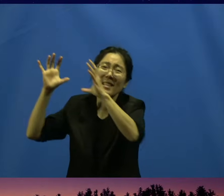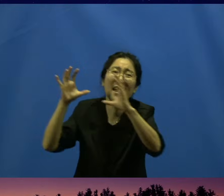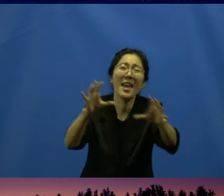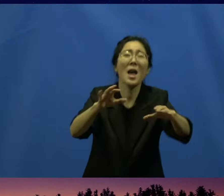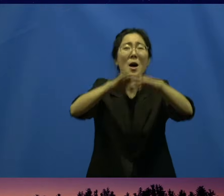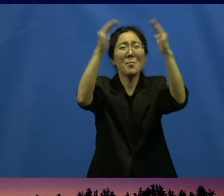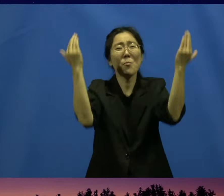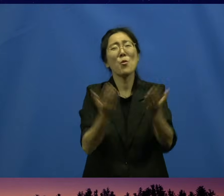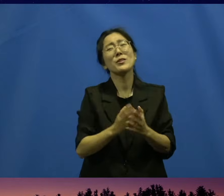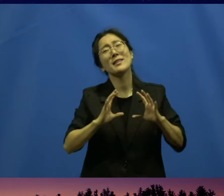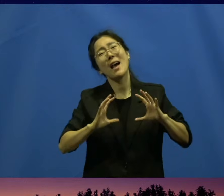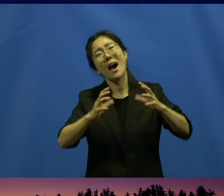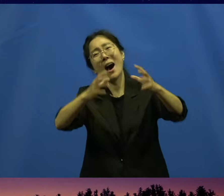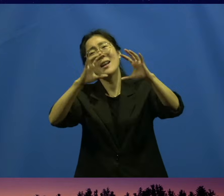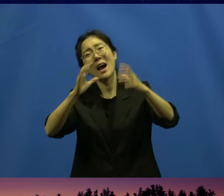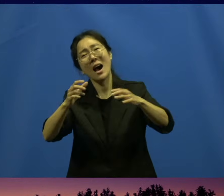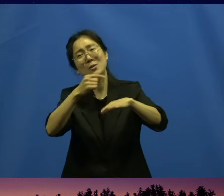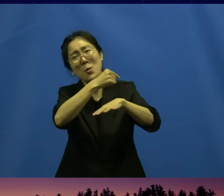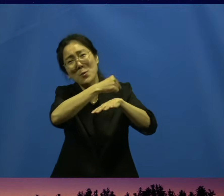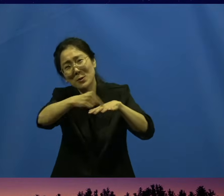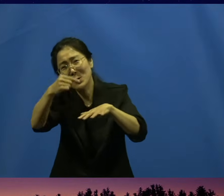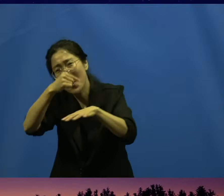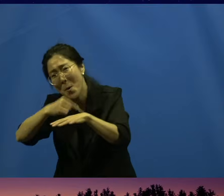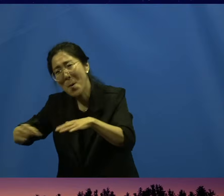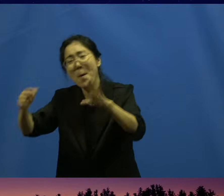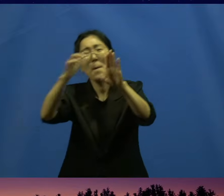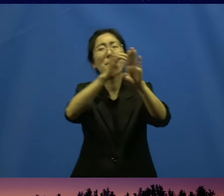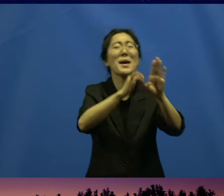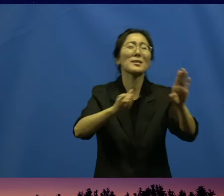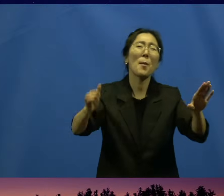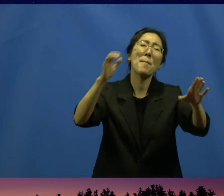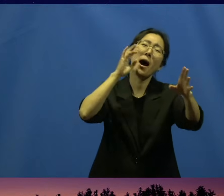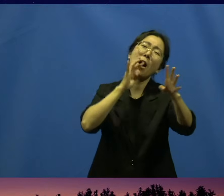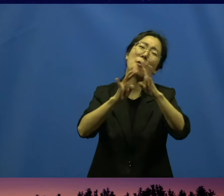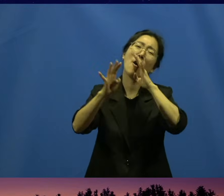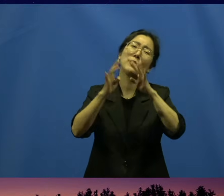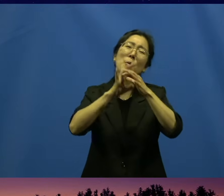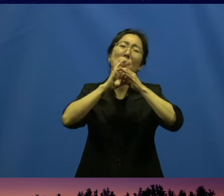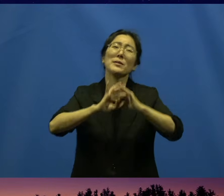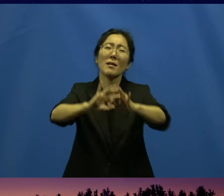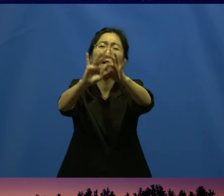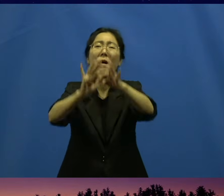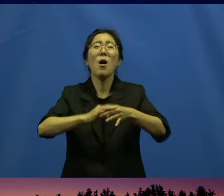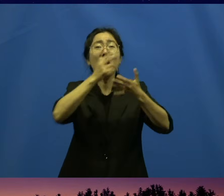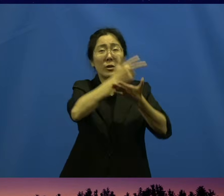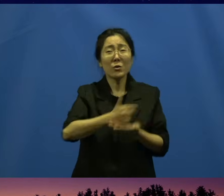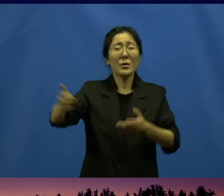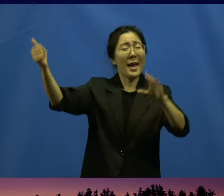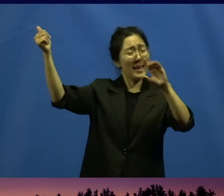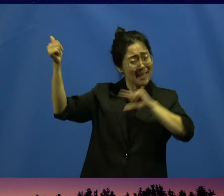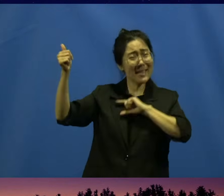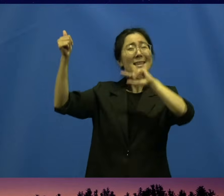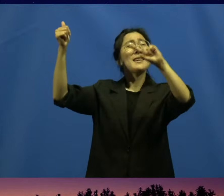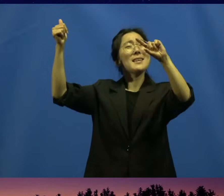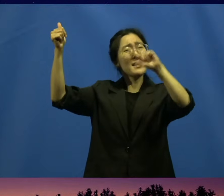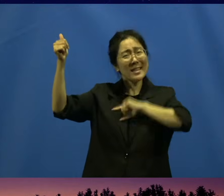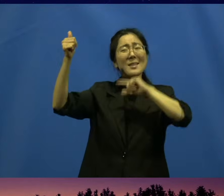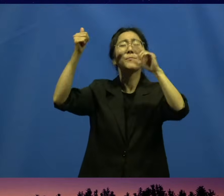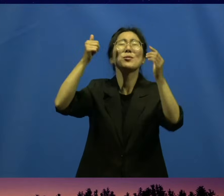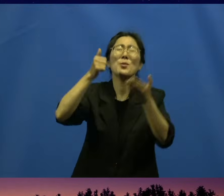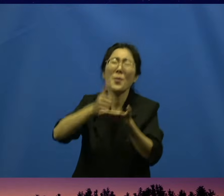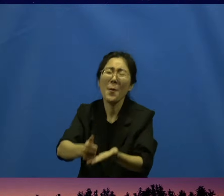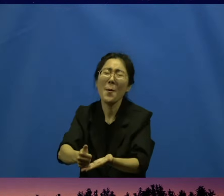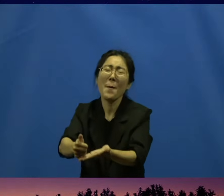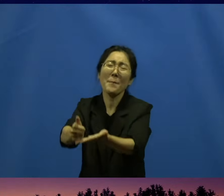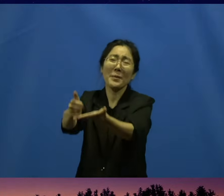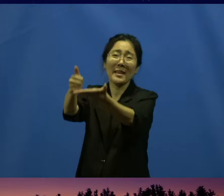임하시네. 모든 나라 족속 백성 만원에서 마지막으로 한 번 더 고백합시다. 우리